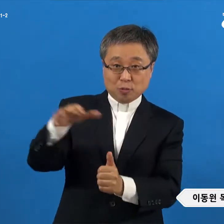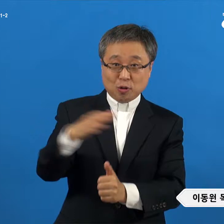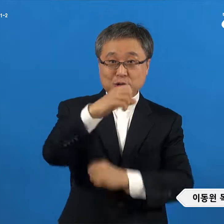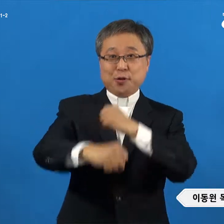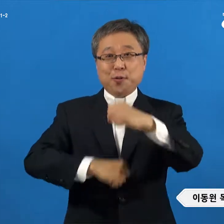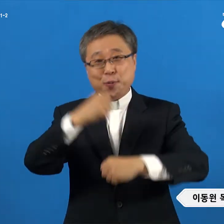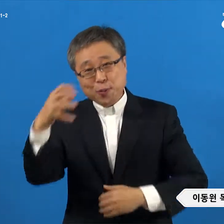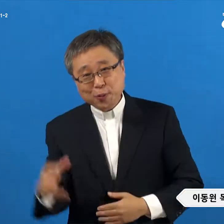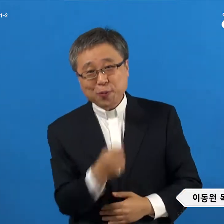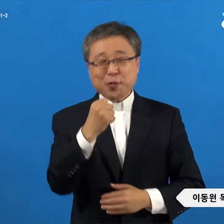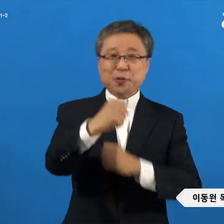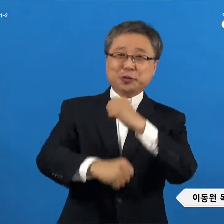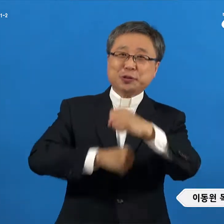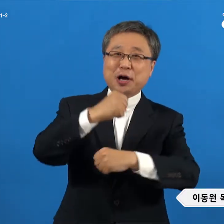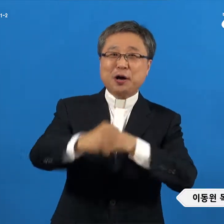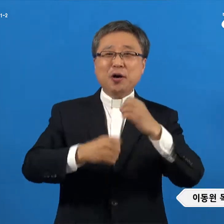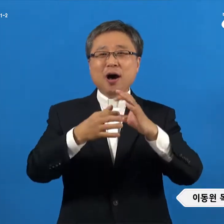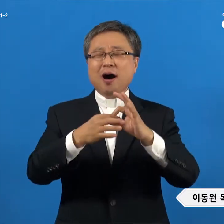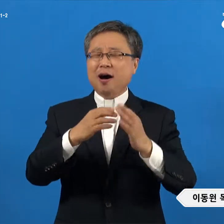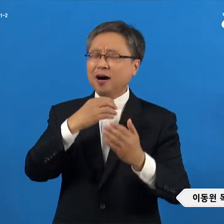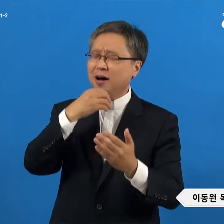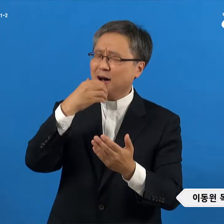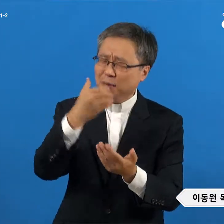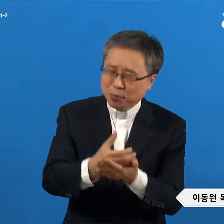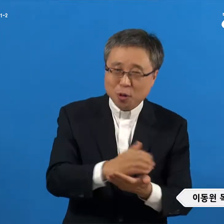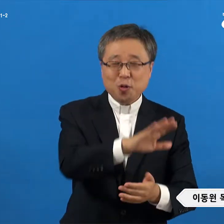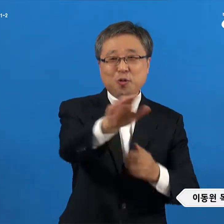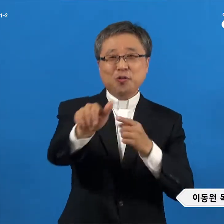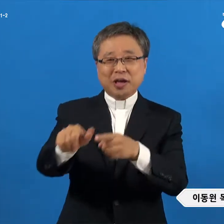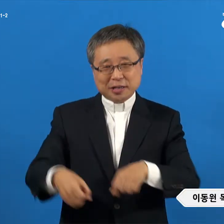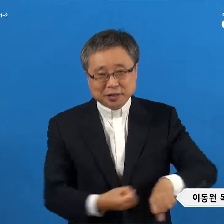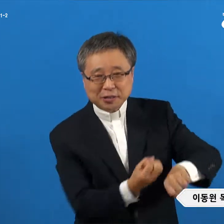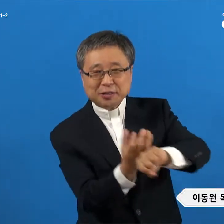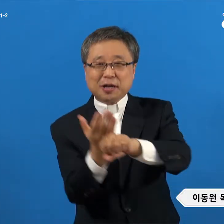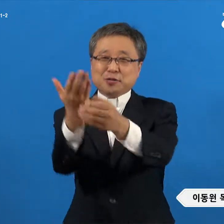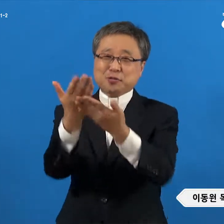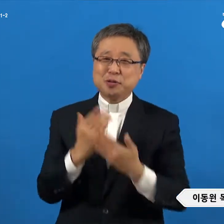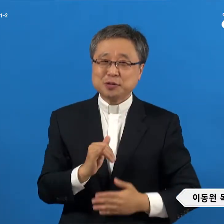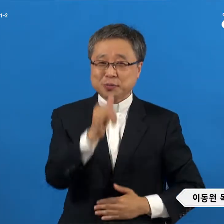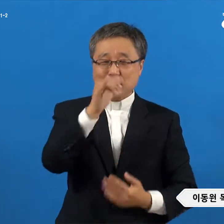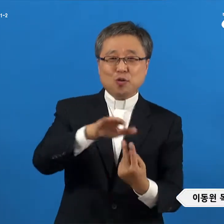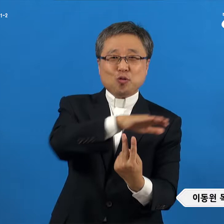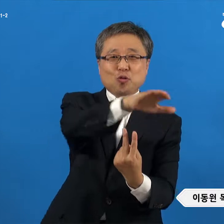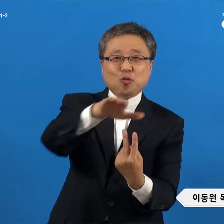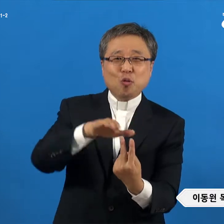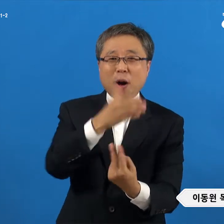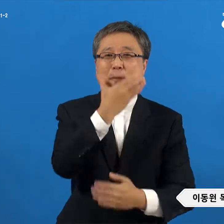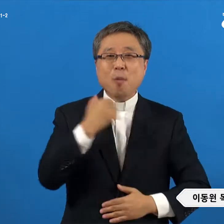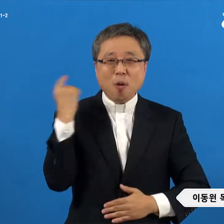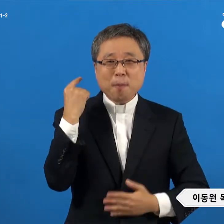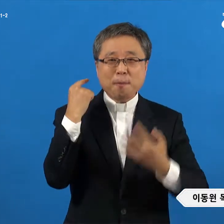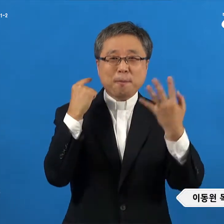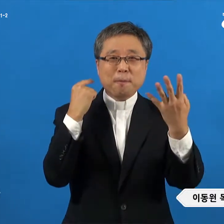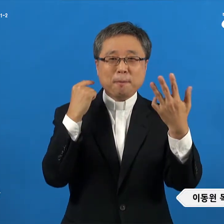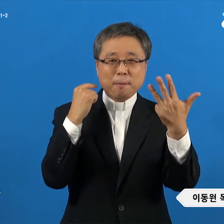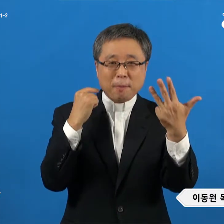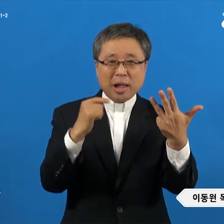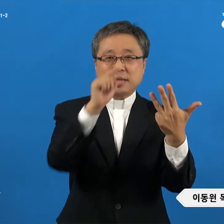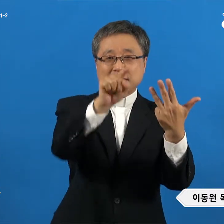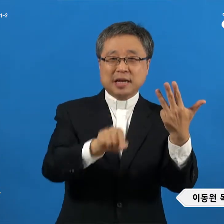그 자유의 감동을 우리에게 전해주고 있습니다. 요한복음 8장 34절에 보시면 예수님은